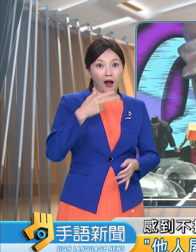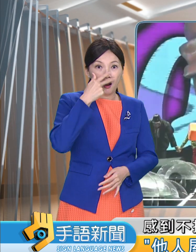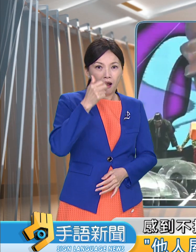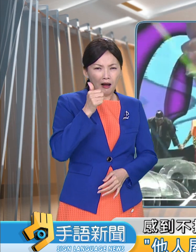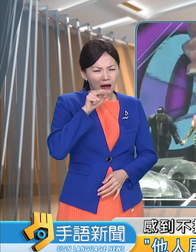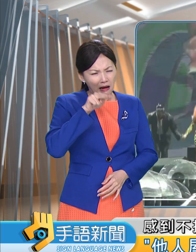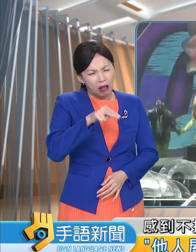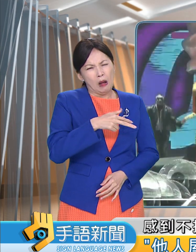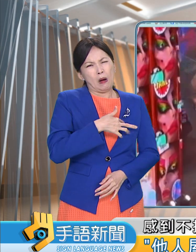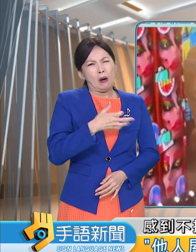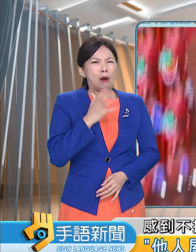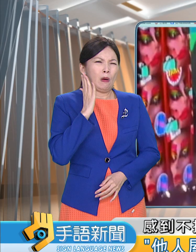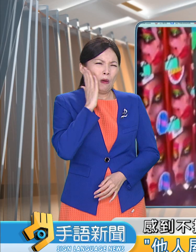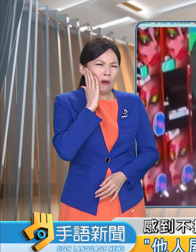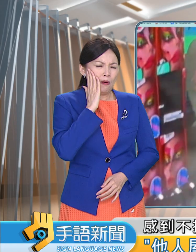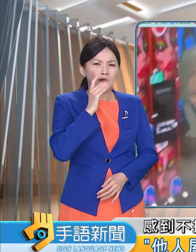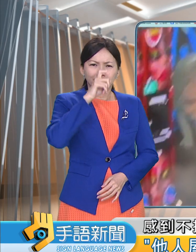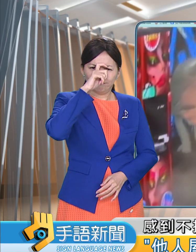解。